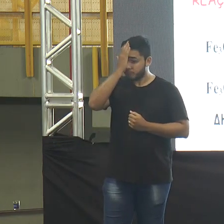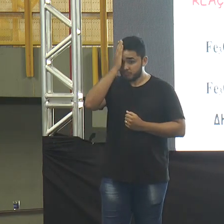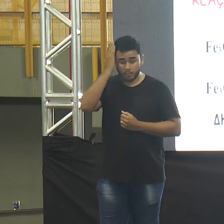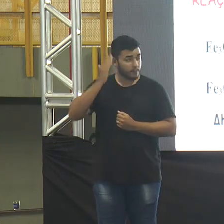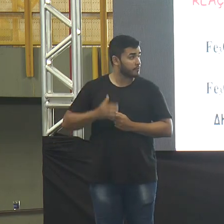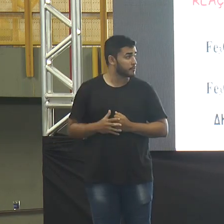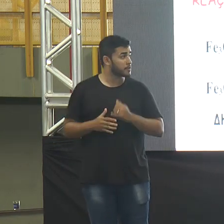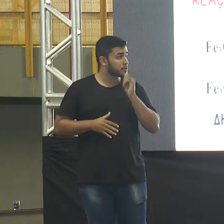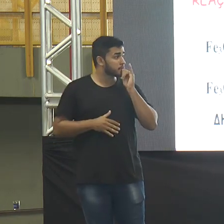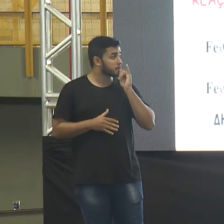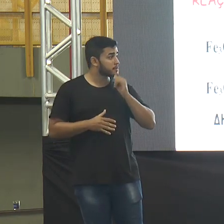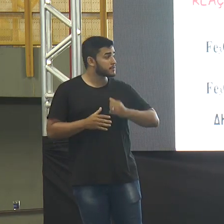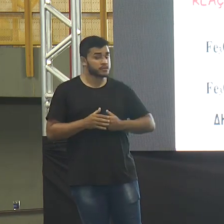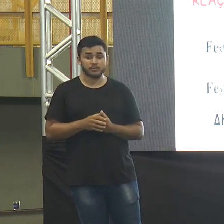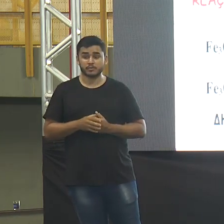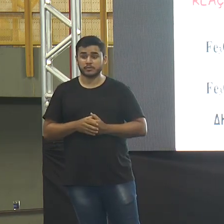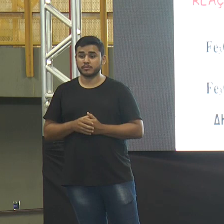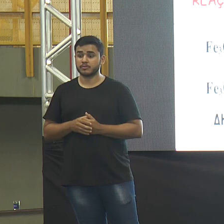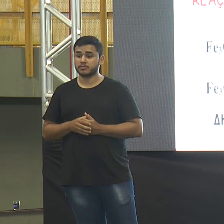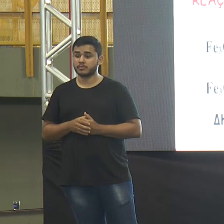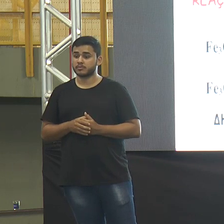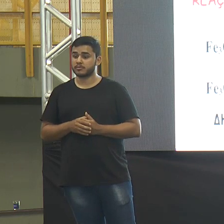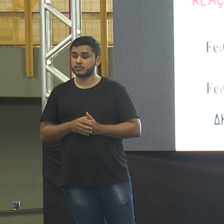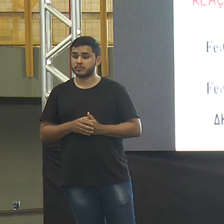inverso? Olha para o endo.